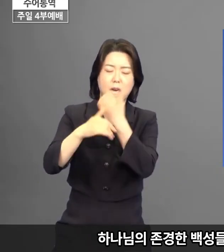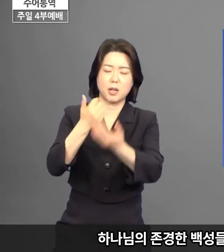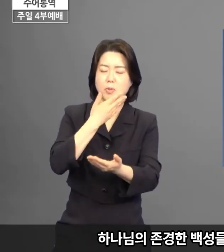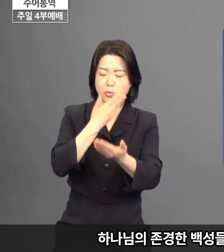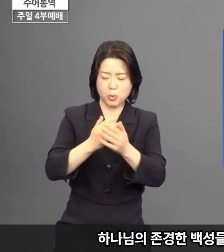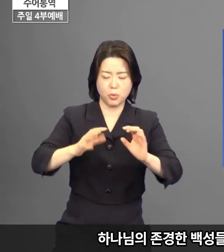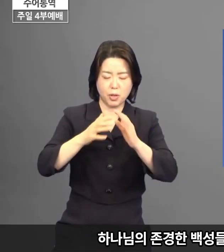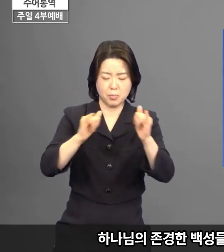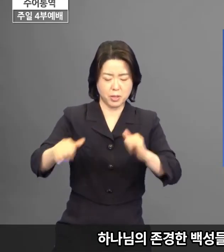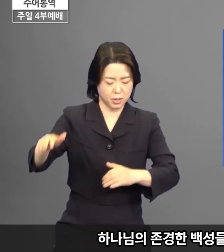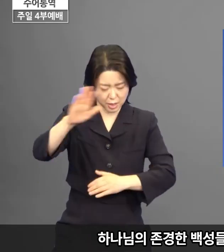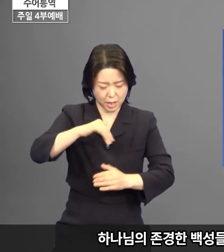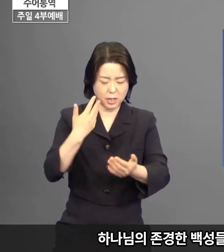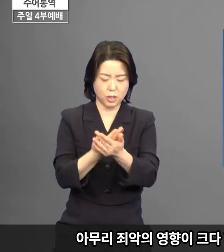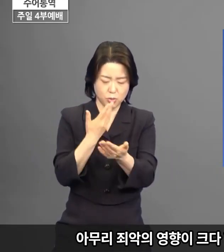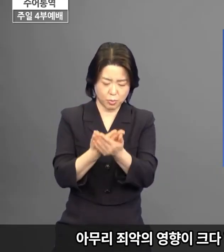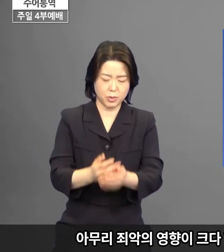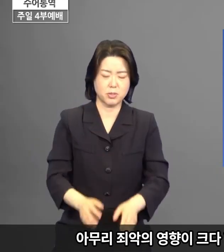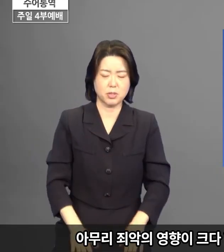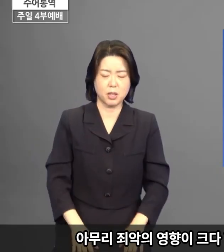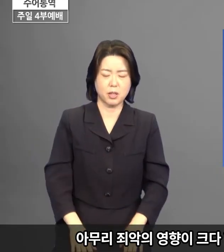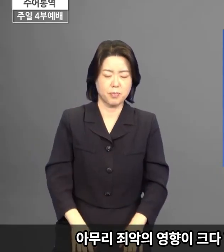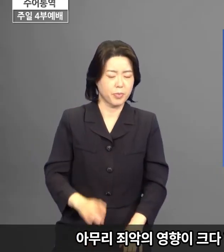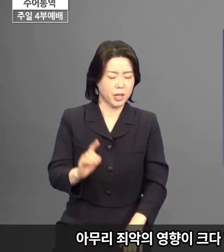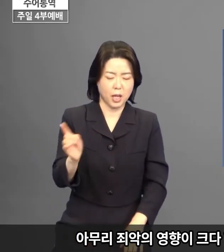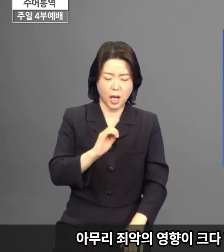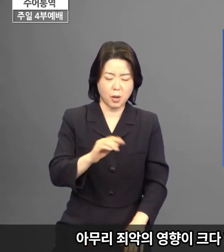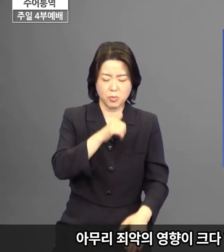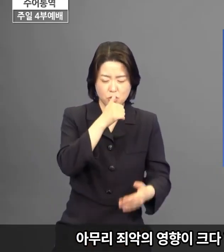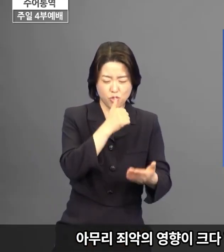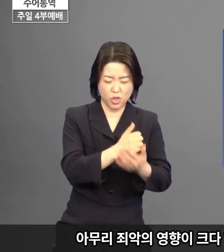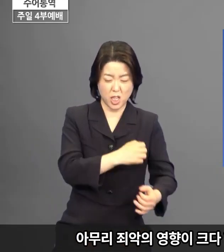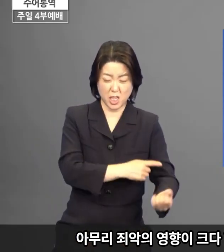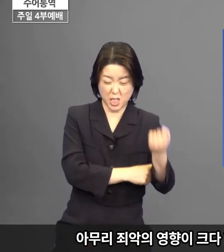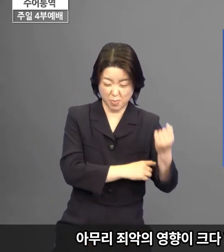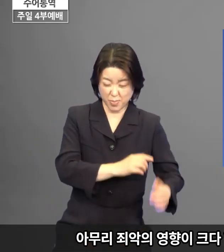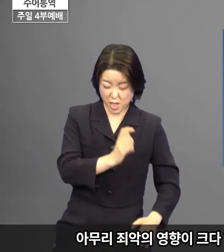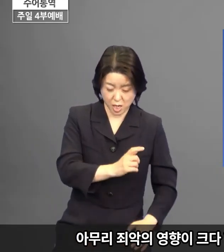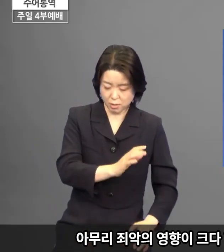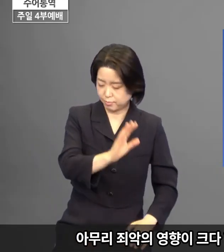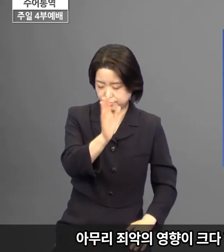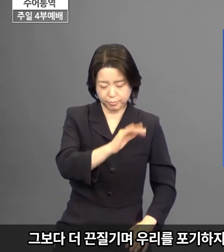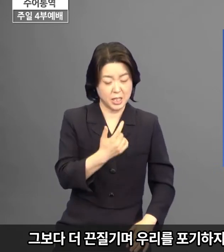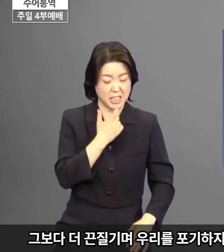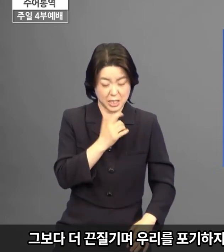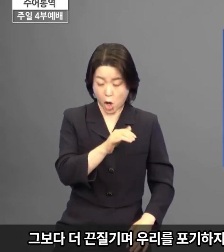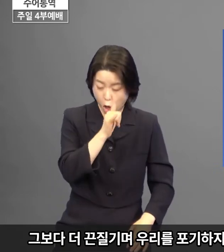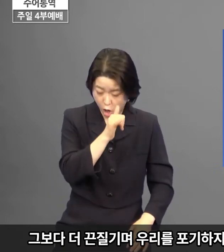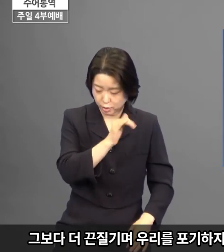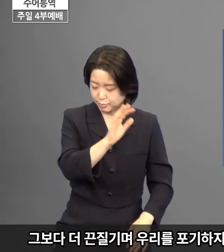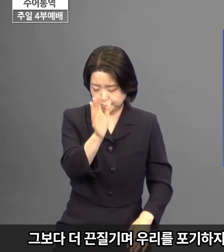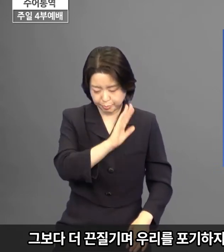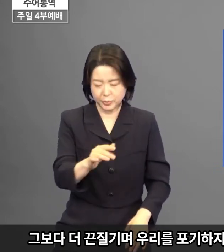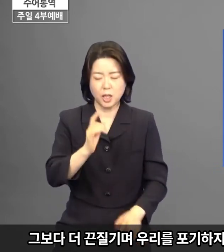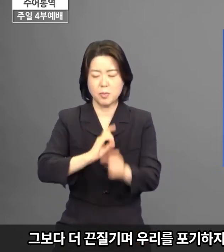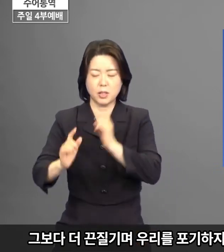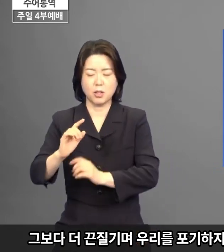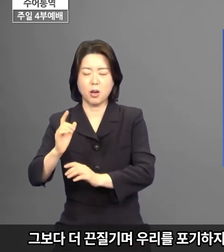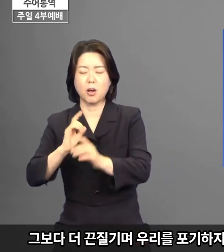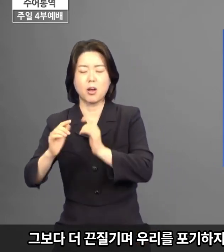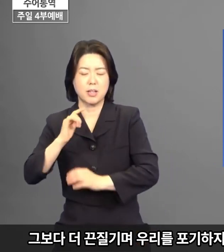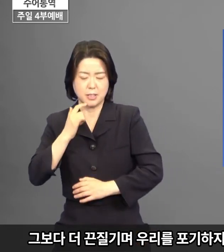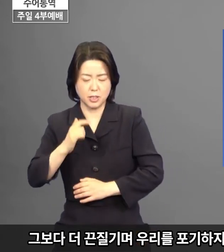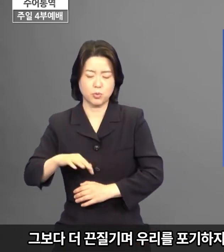백성들이 되게 하여 주시옵소서. 아무리 죄악의 영향이 크다 할지라도 끈질기가 할지라도 그보다 더 끈질기며 우리를